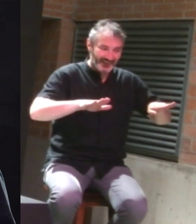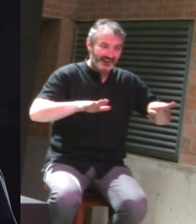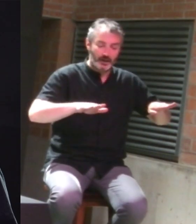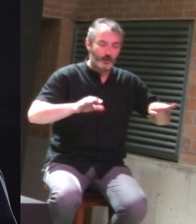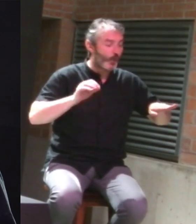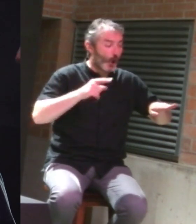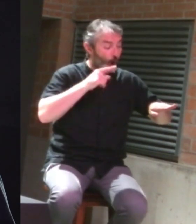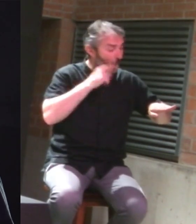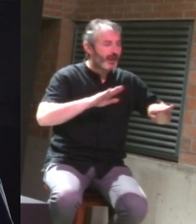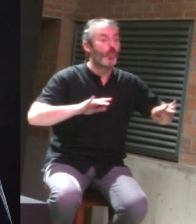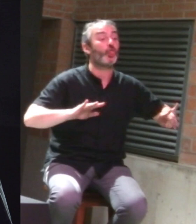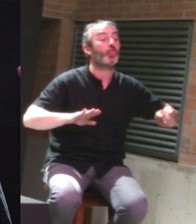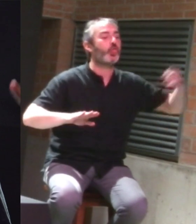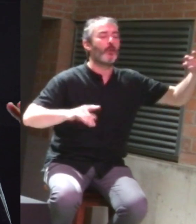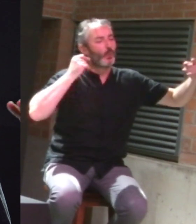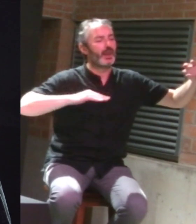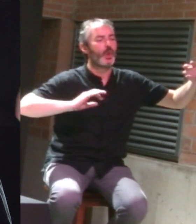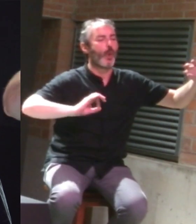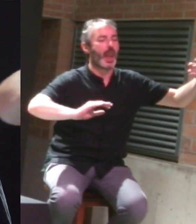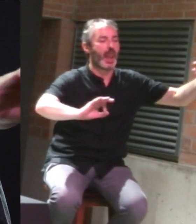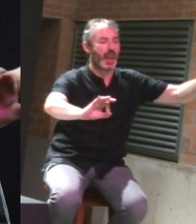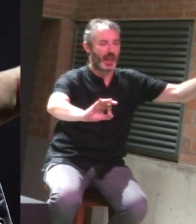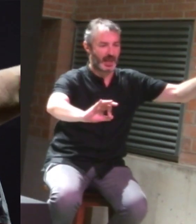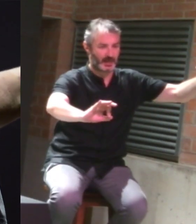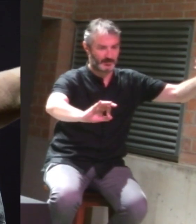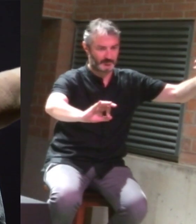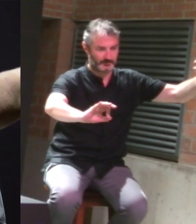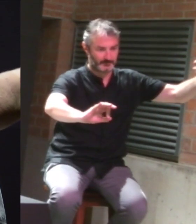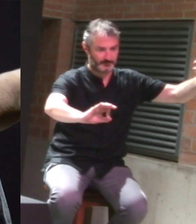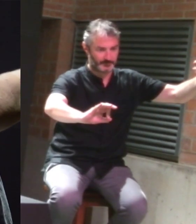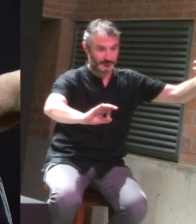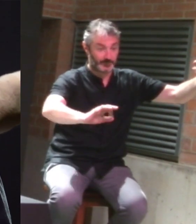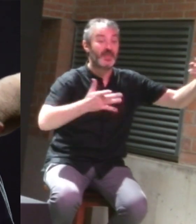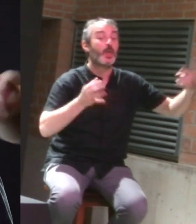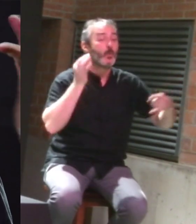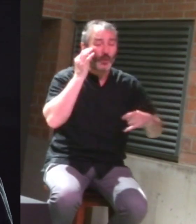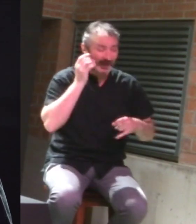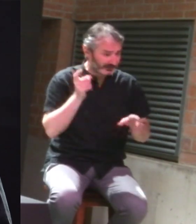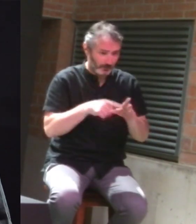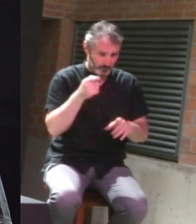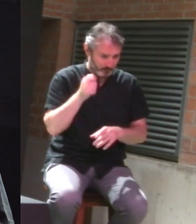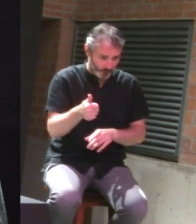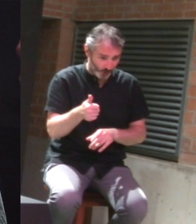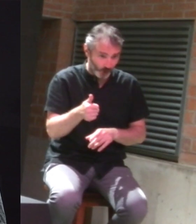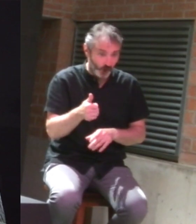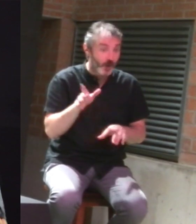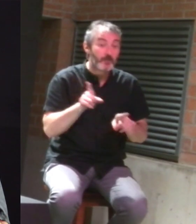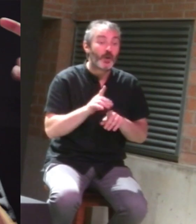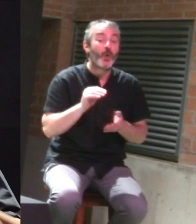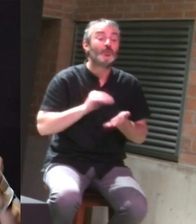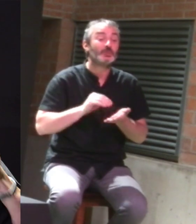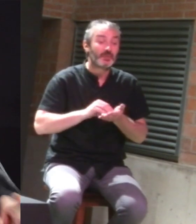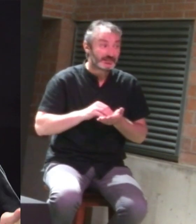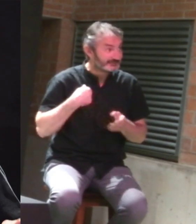Algunas mujeres aprendían el oficio, pero pocas. Incluso estas que aprendían el oficio, por razón de sexo,